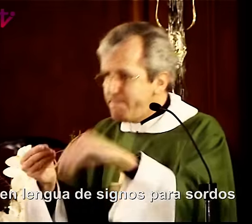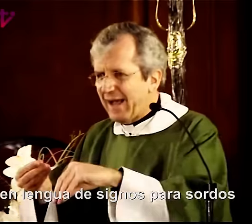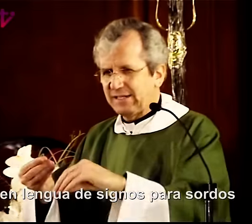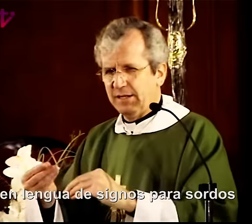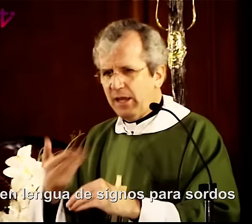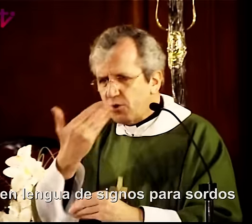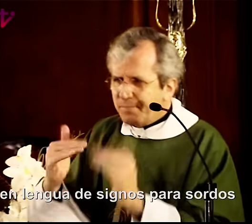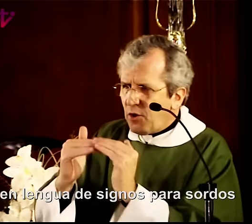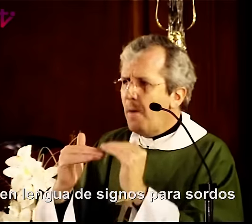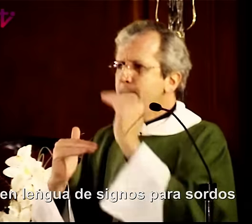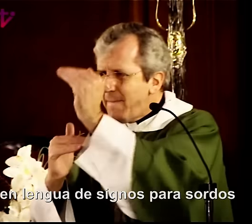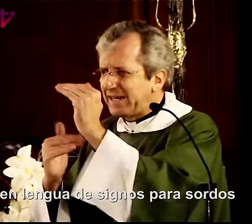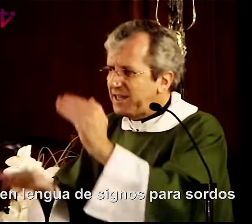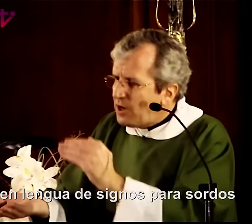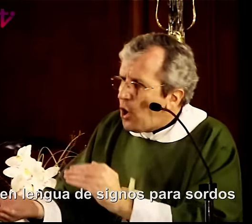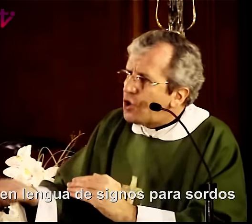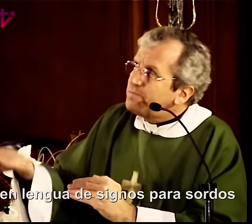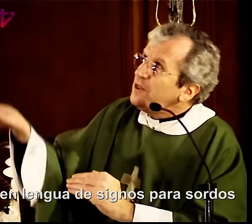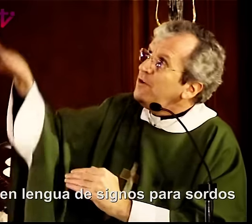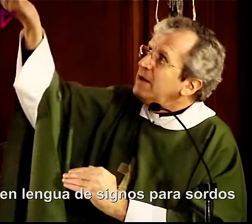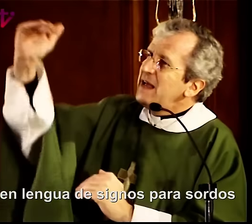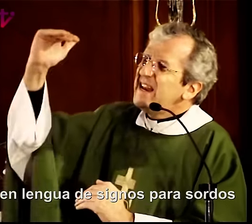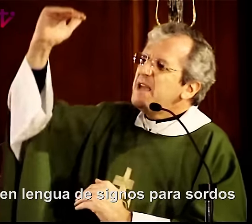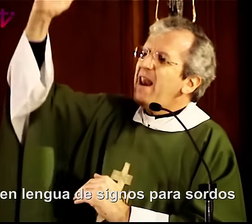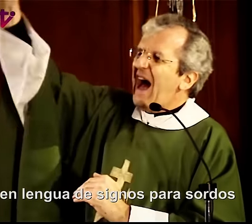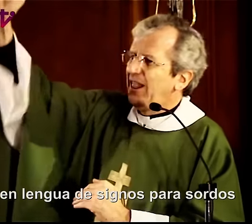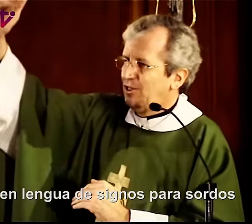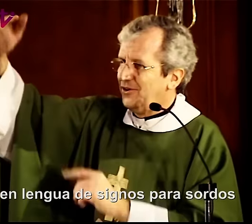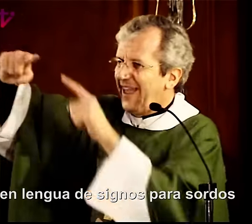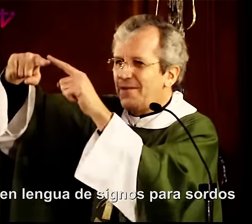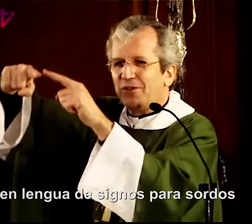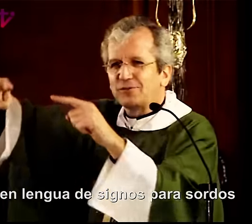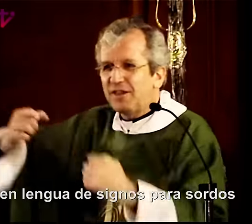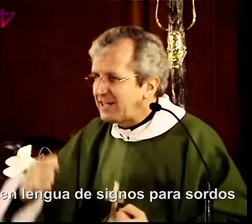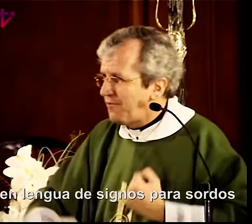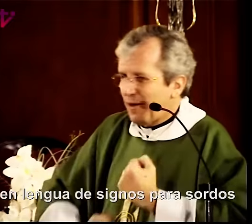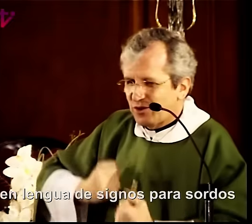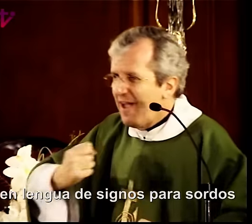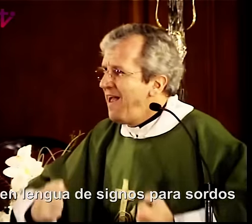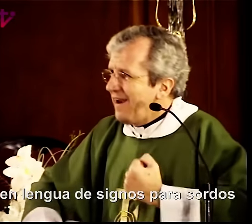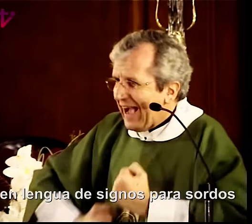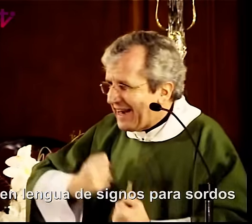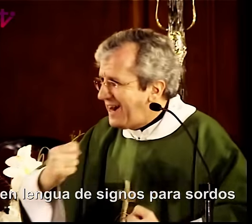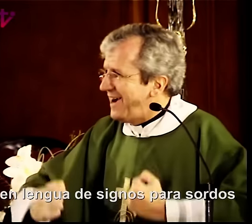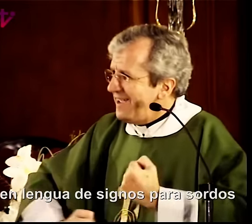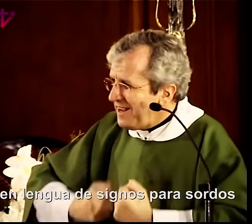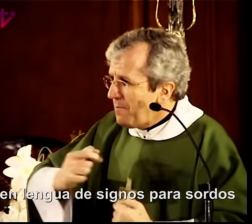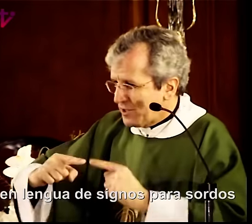más, os pido más, es decir, os pido nivel alto, podríamos decir que si fuéramos carrera, pues